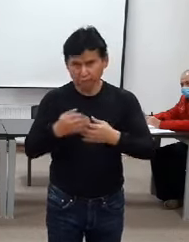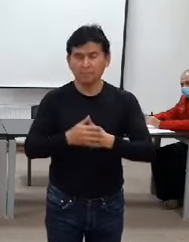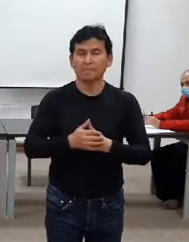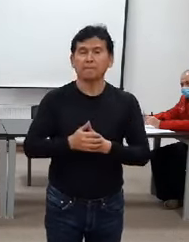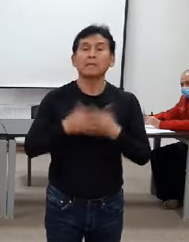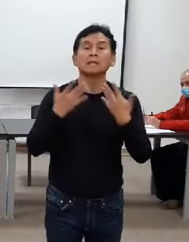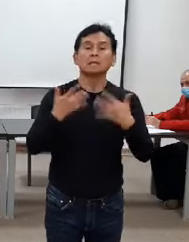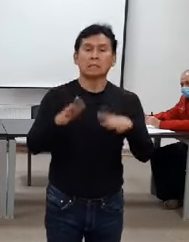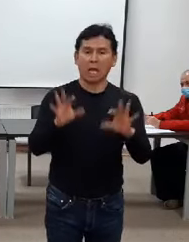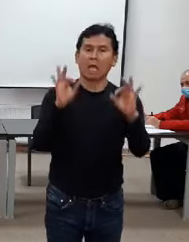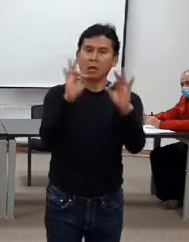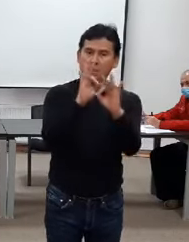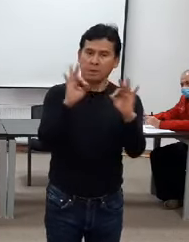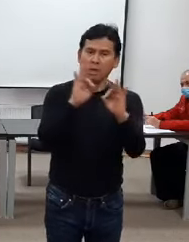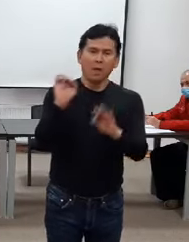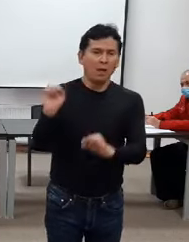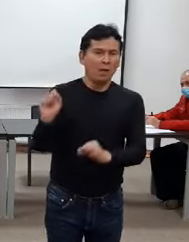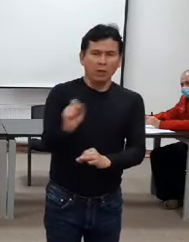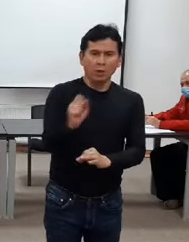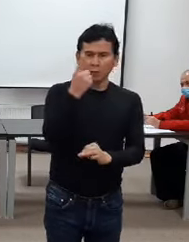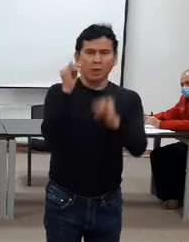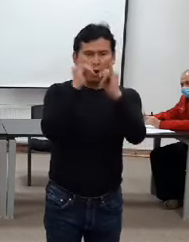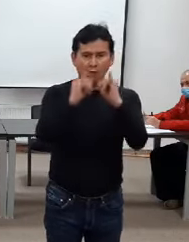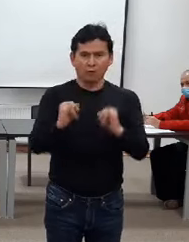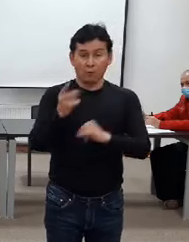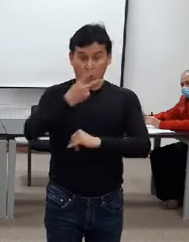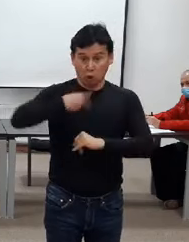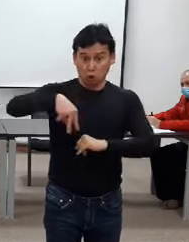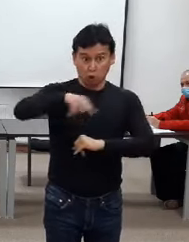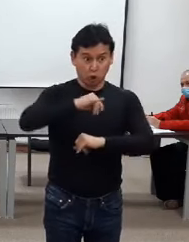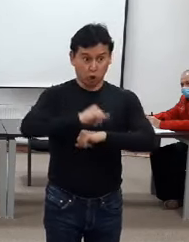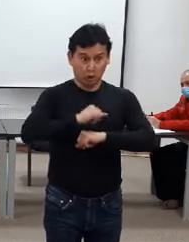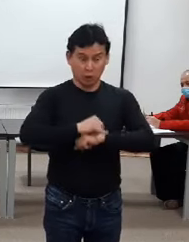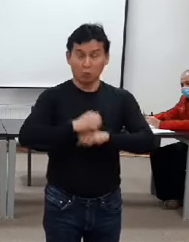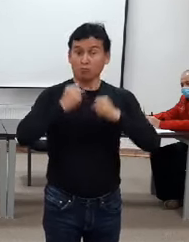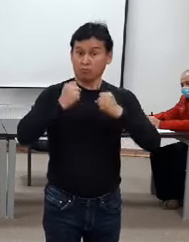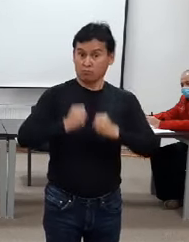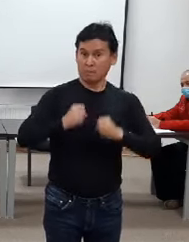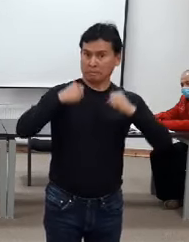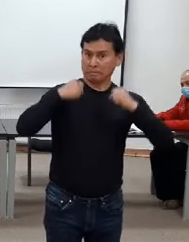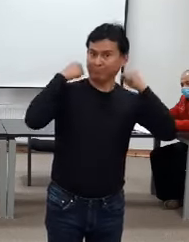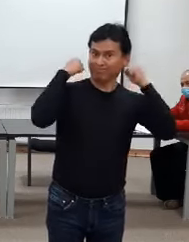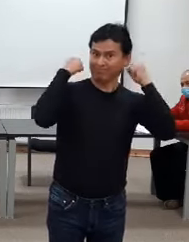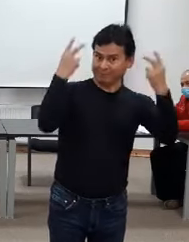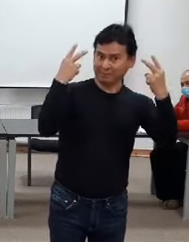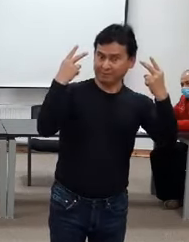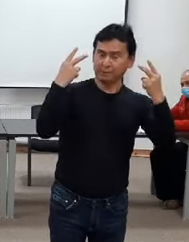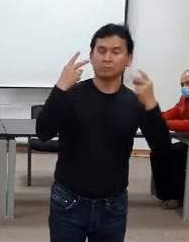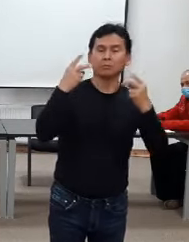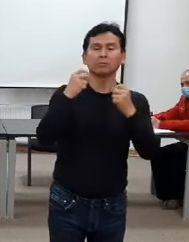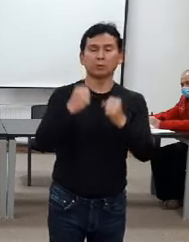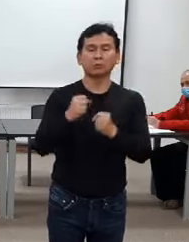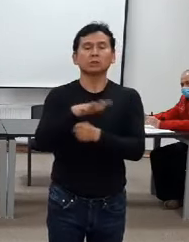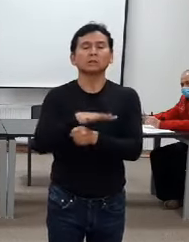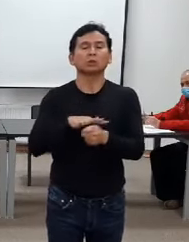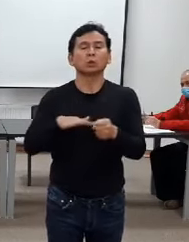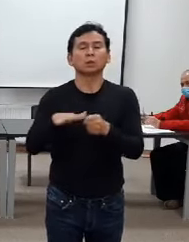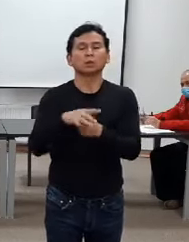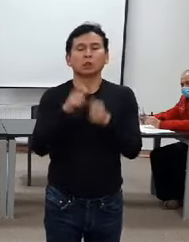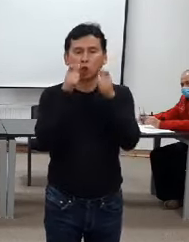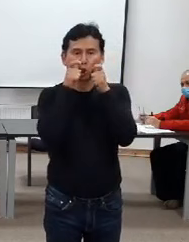Ya hemos explicado que la única forma de nosotros como región poder tener éxito es si tenemos una situación de